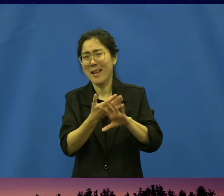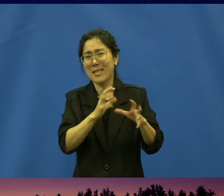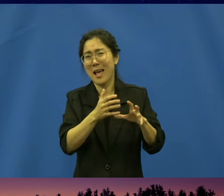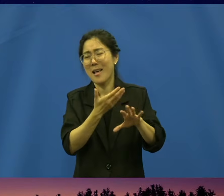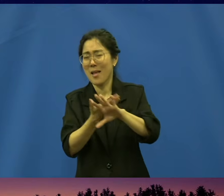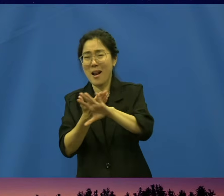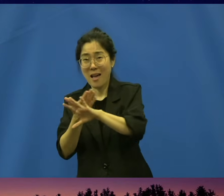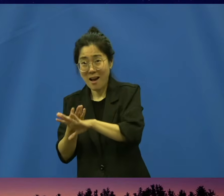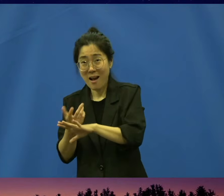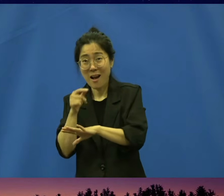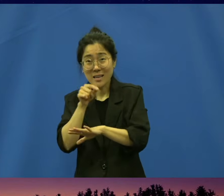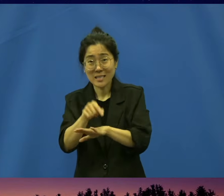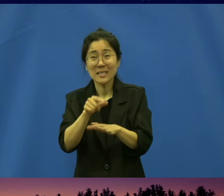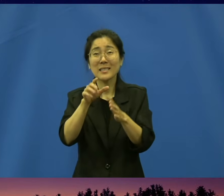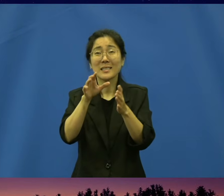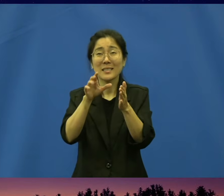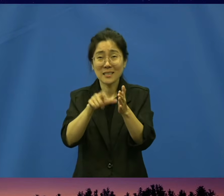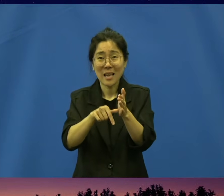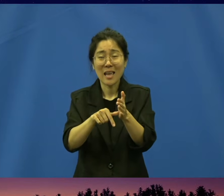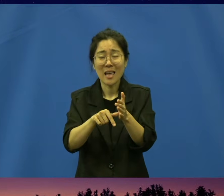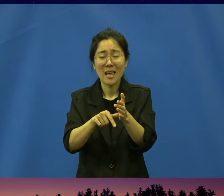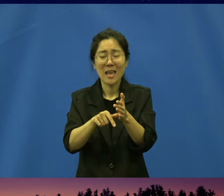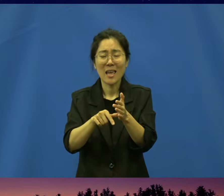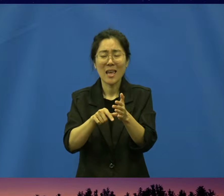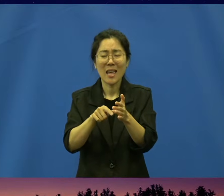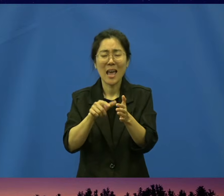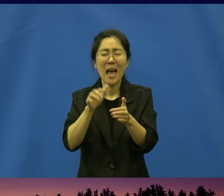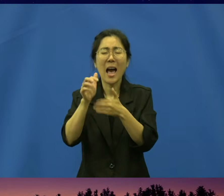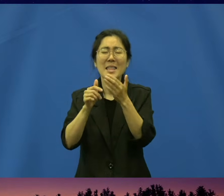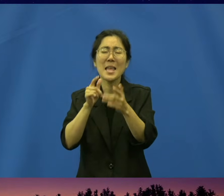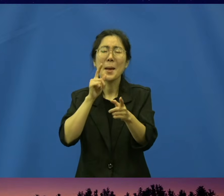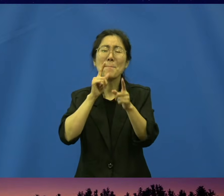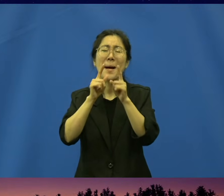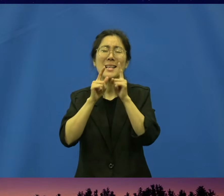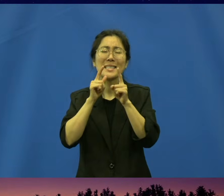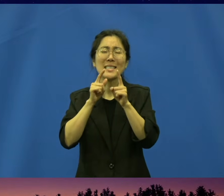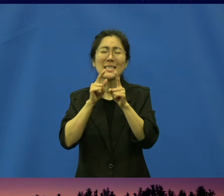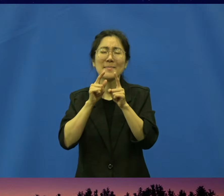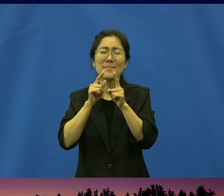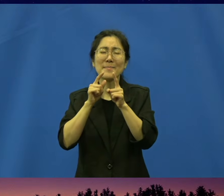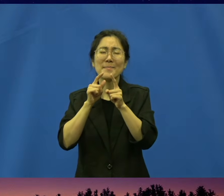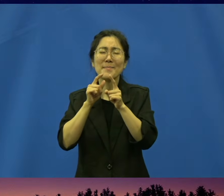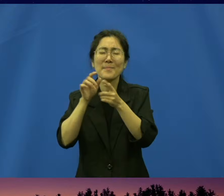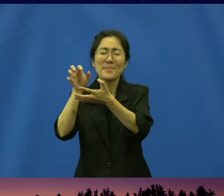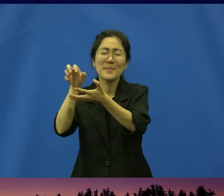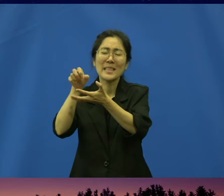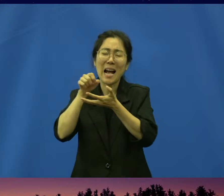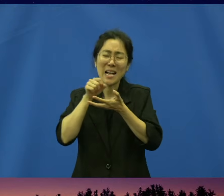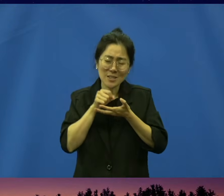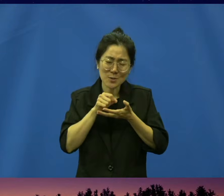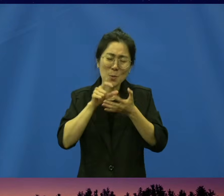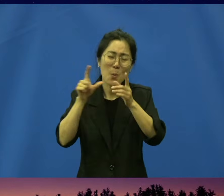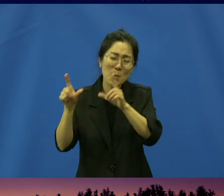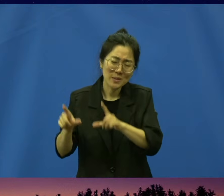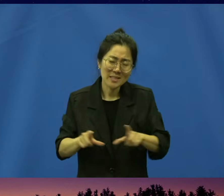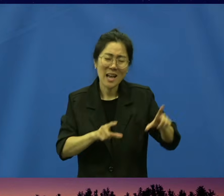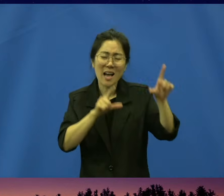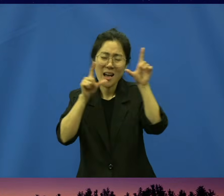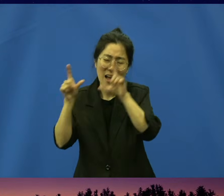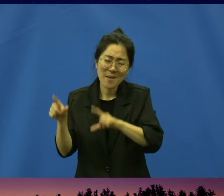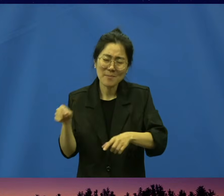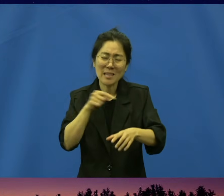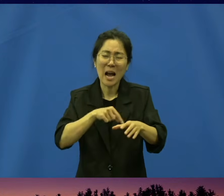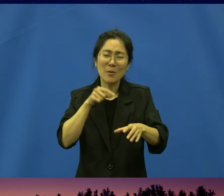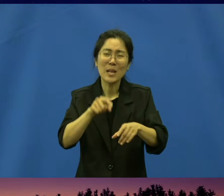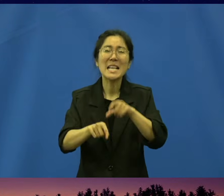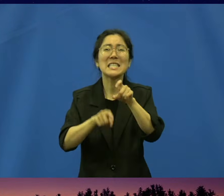우리는 이 성경의 말씀을 삶 가운데서 실천하려고 노력하고 있습니다.